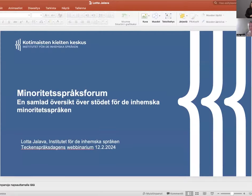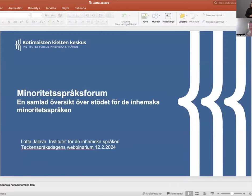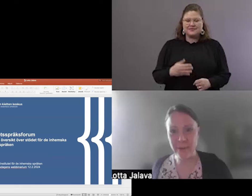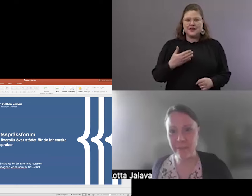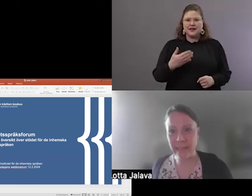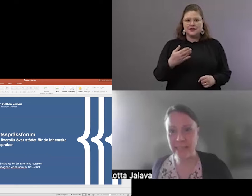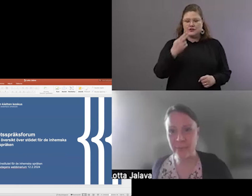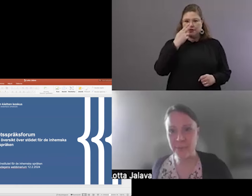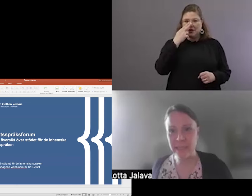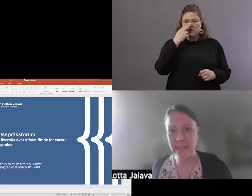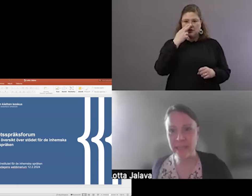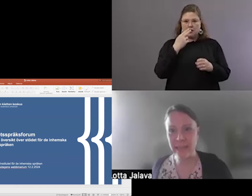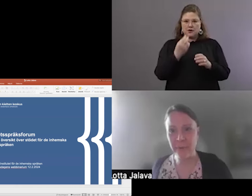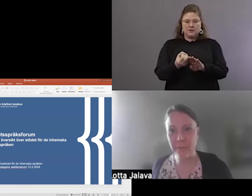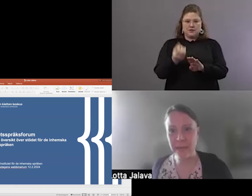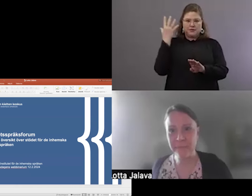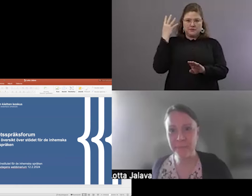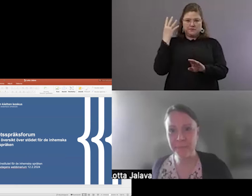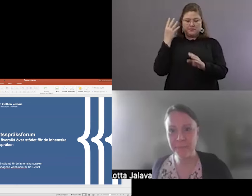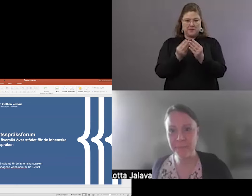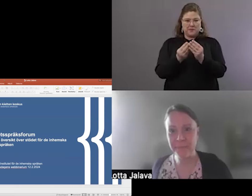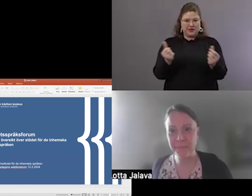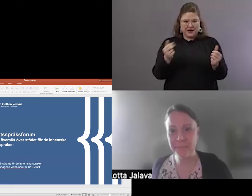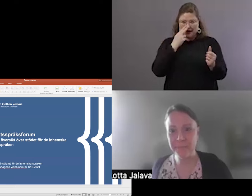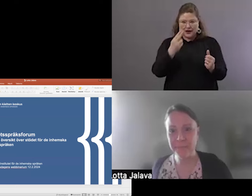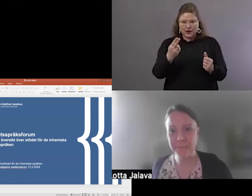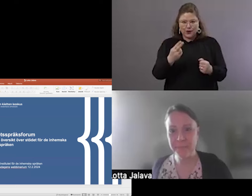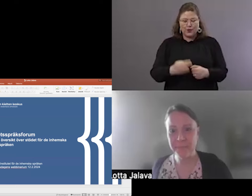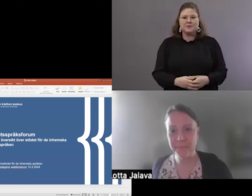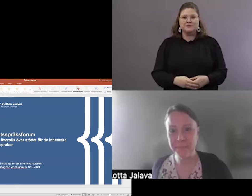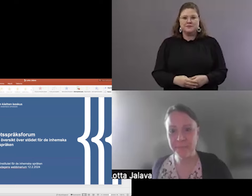Katsotaan, saanko vielä esityksen täältä näkymään.